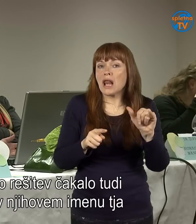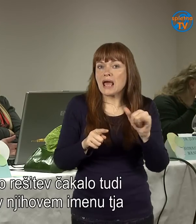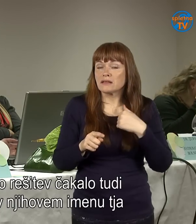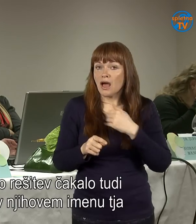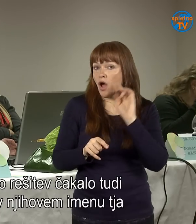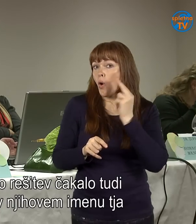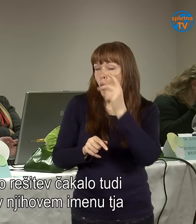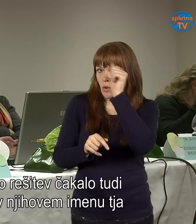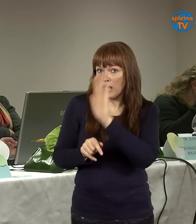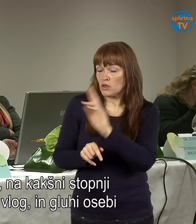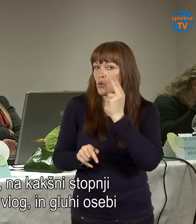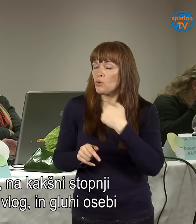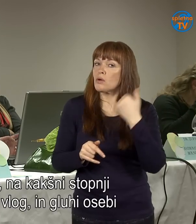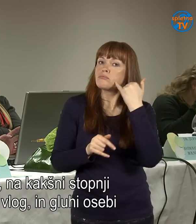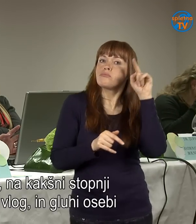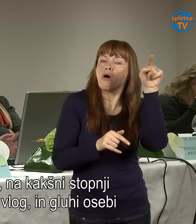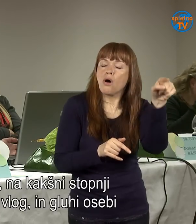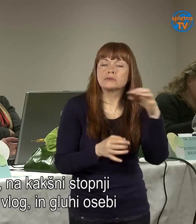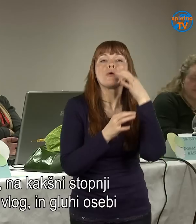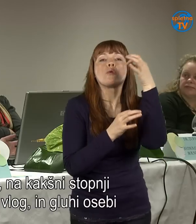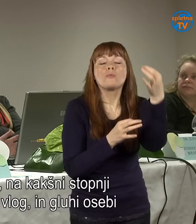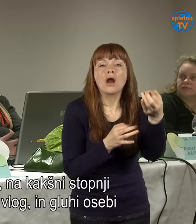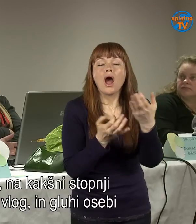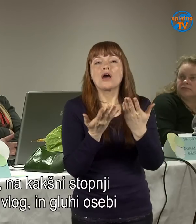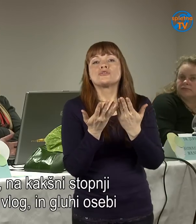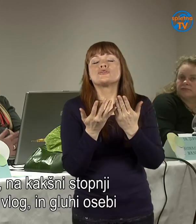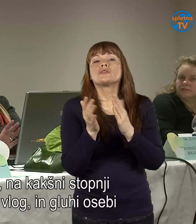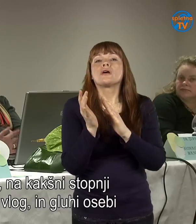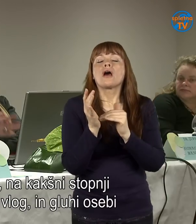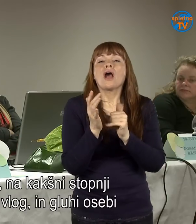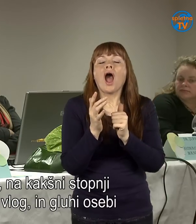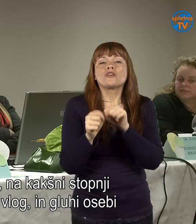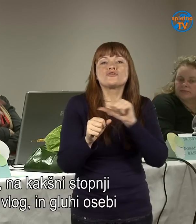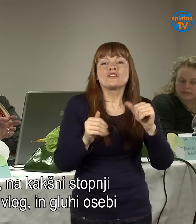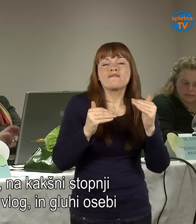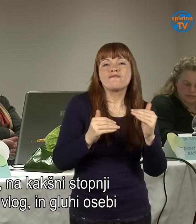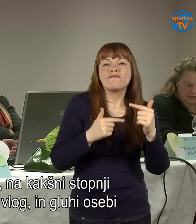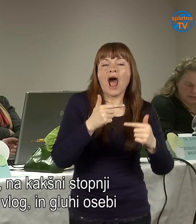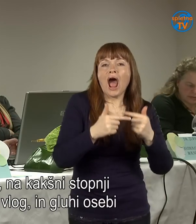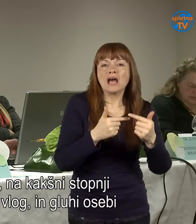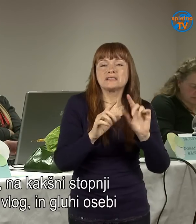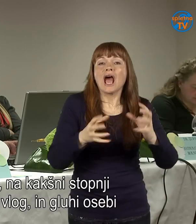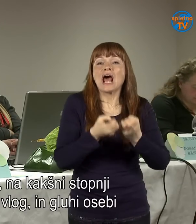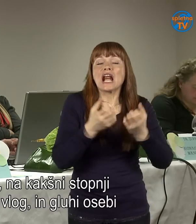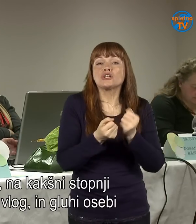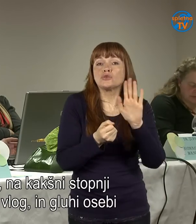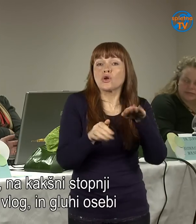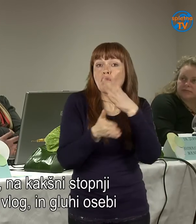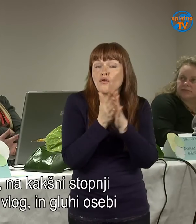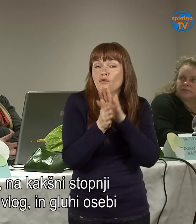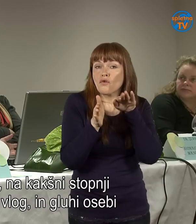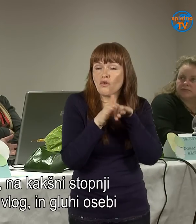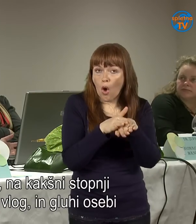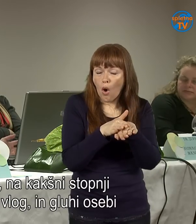smo v njihovem imenu tja poklicali, vprašali, v kakšni fazi je rešitev njihovih